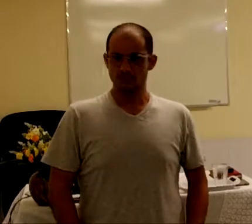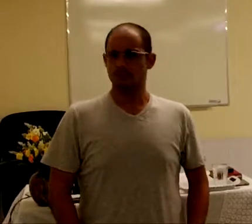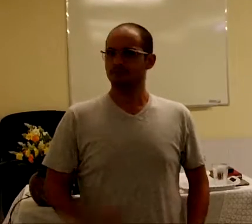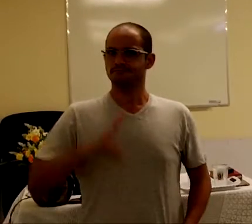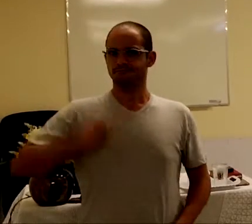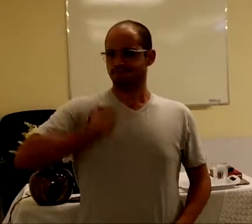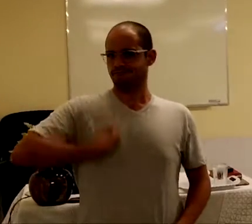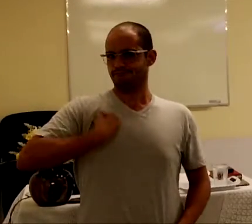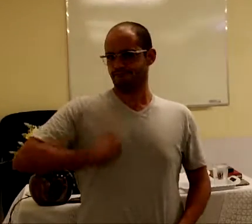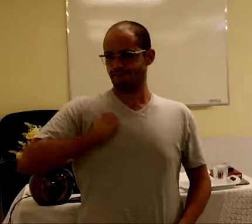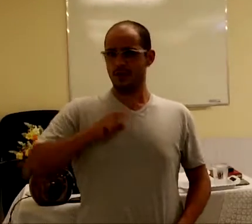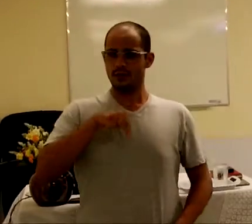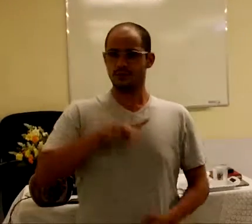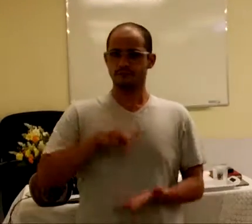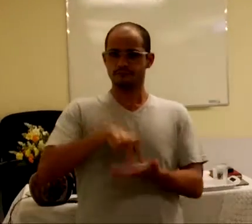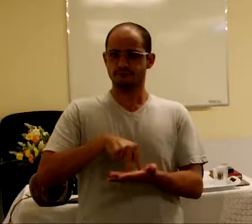está presente,